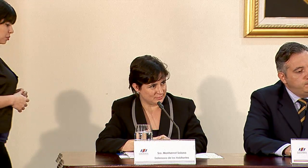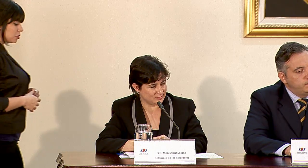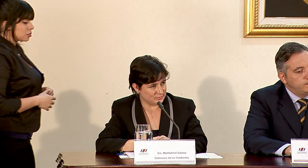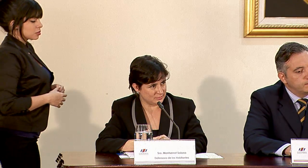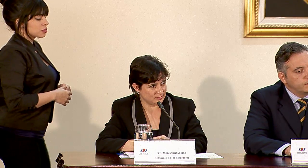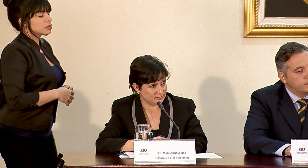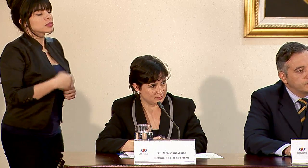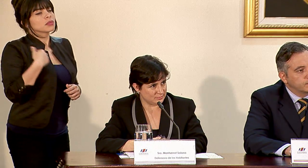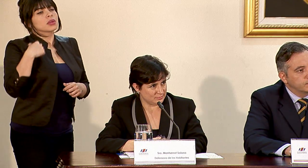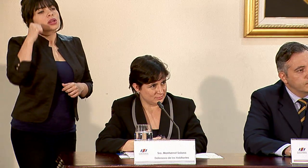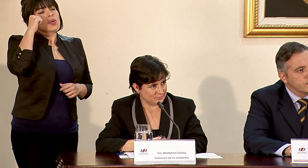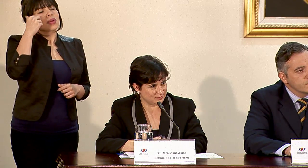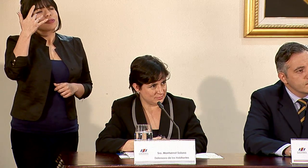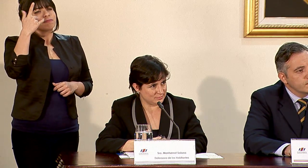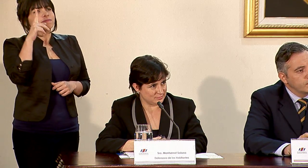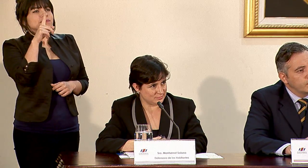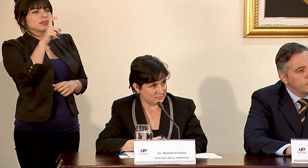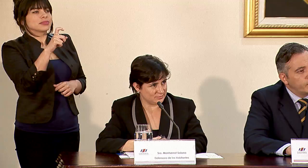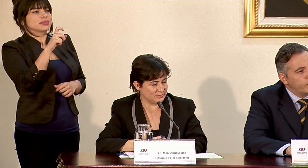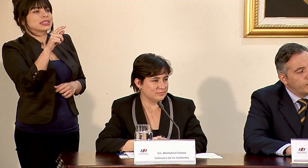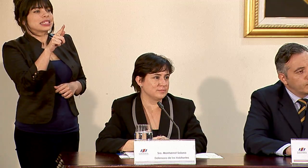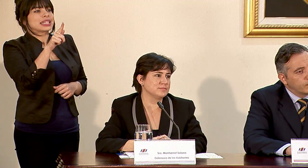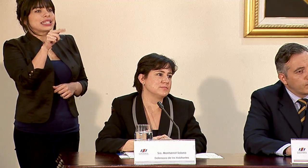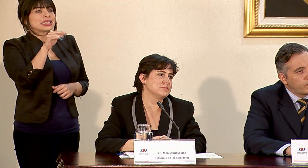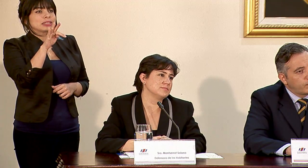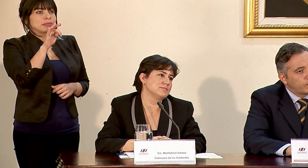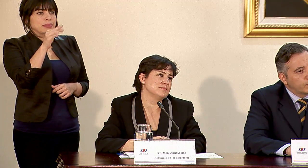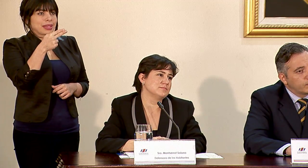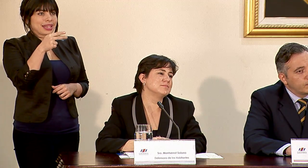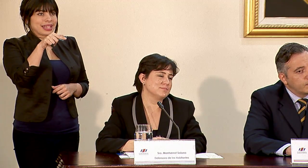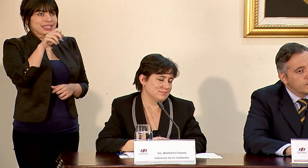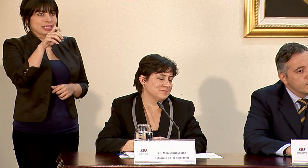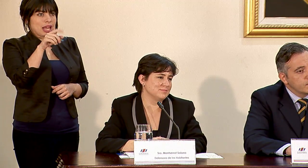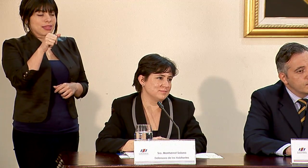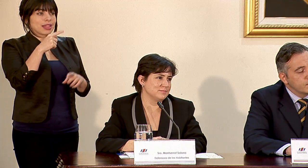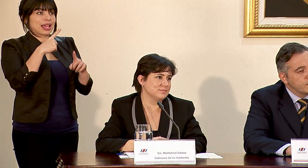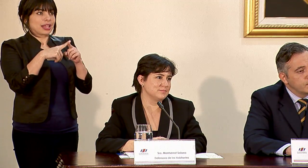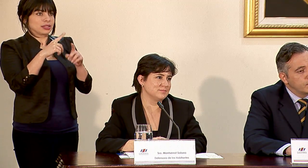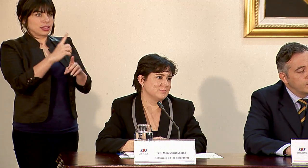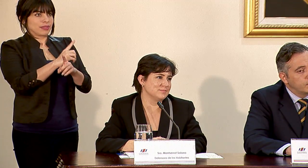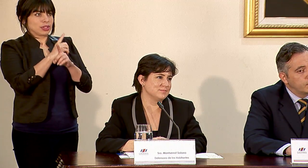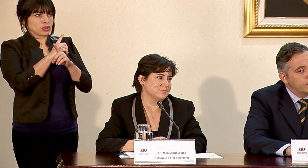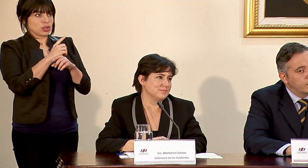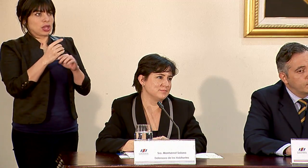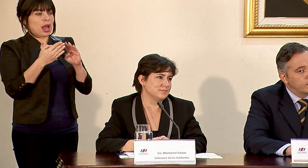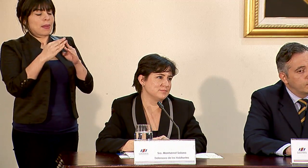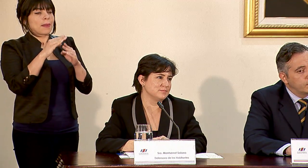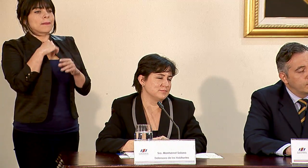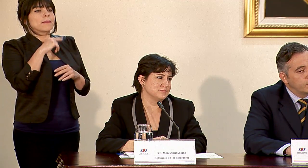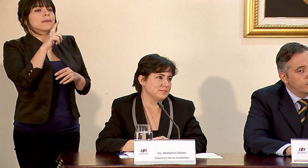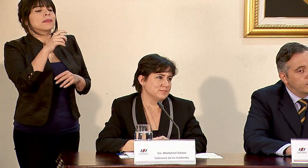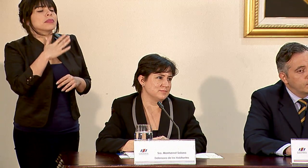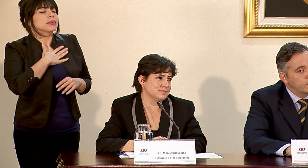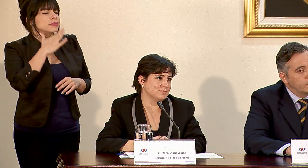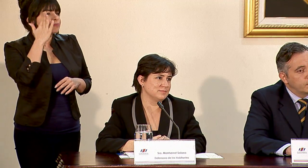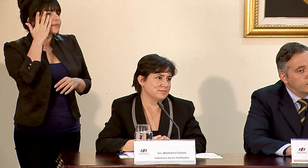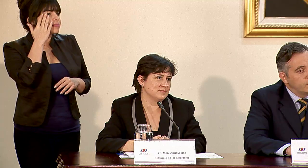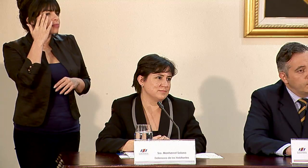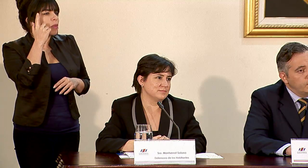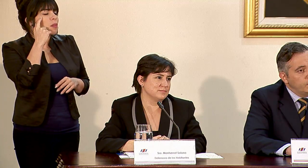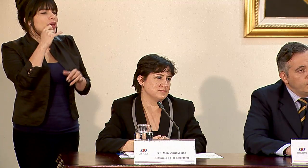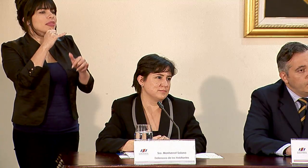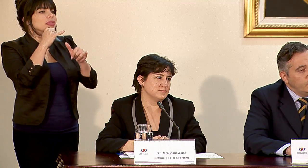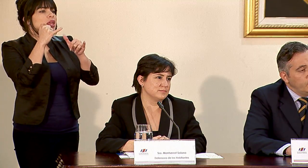pero recuerdo haberle preguntado a doña Lizbeth Quesada, ex-defensora de los habitantes, mi preocupación por una